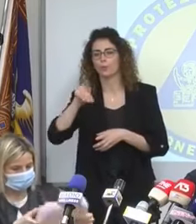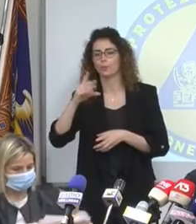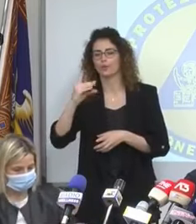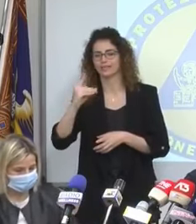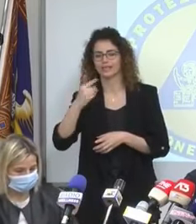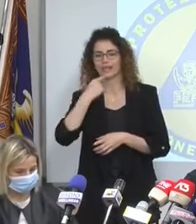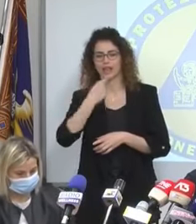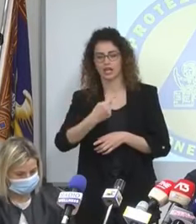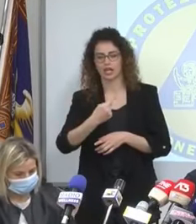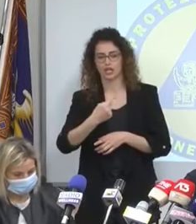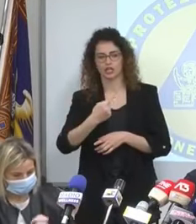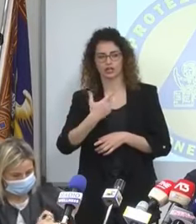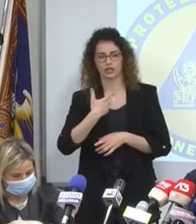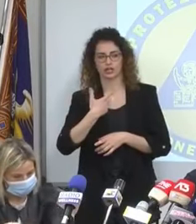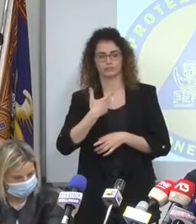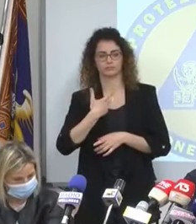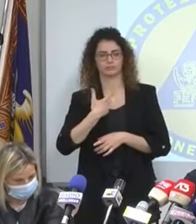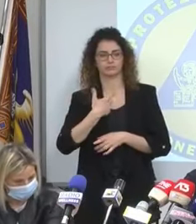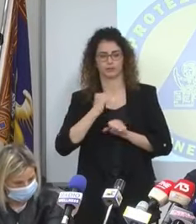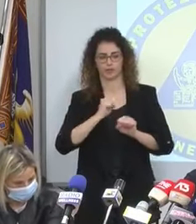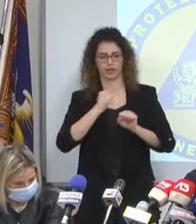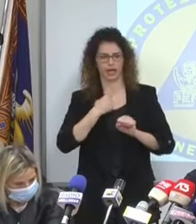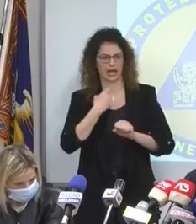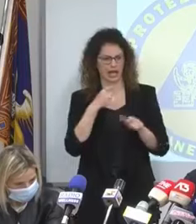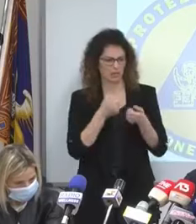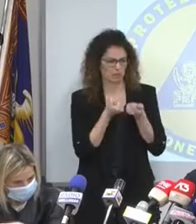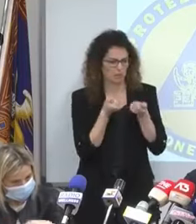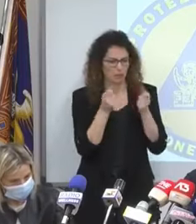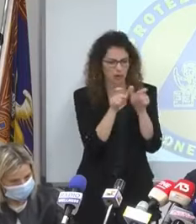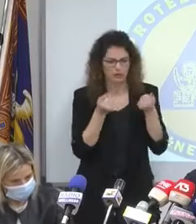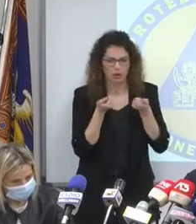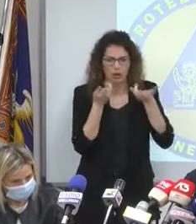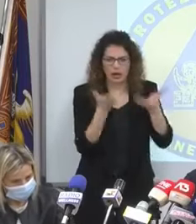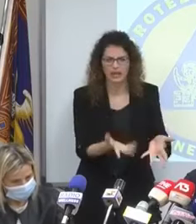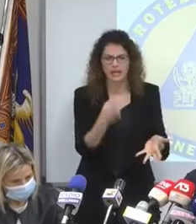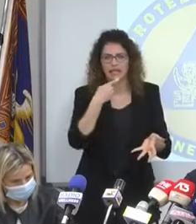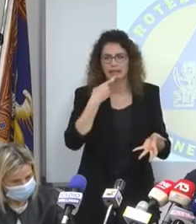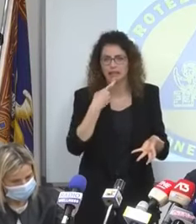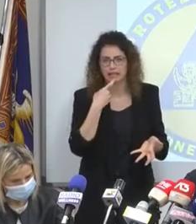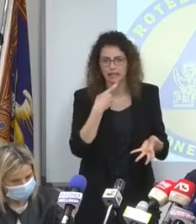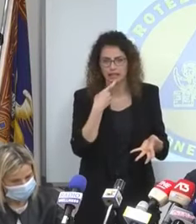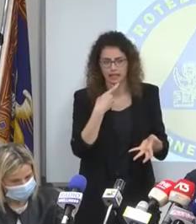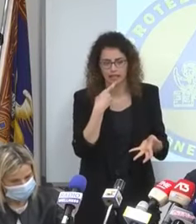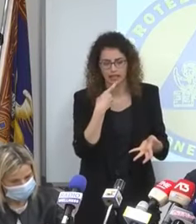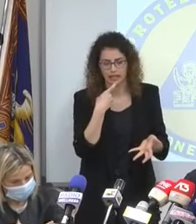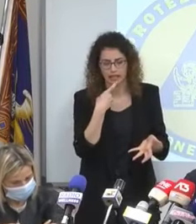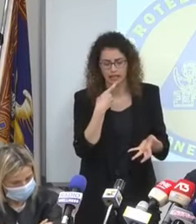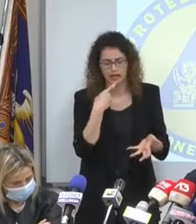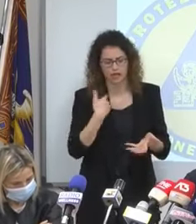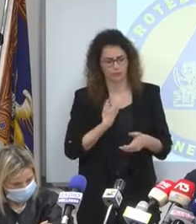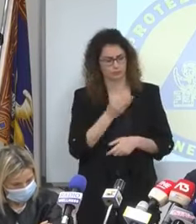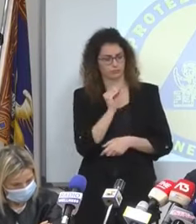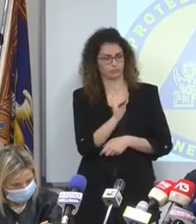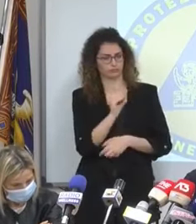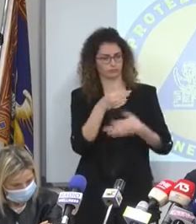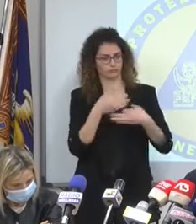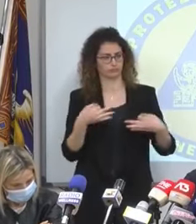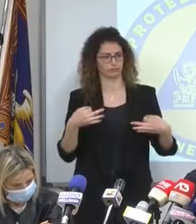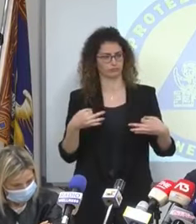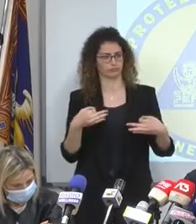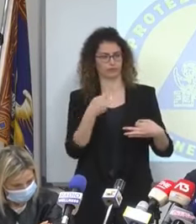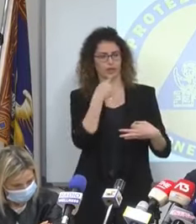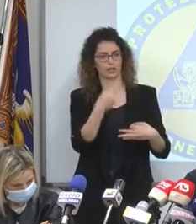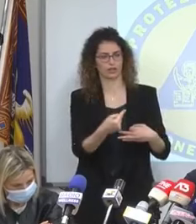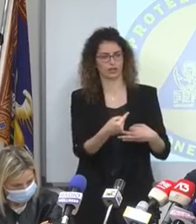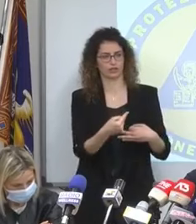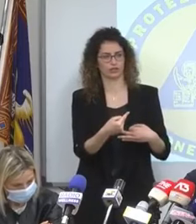fa la sua parte, fa l'opposizione, dice chi sono tutte queste persone e fa anche una richiesta precisa, cioè dice